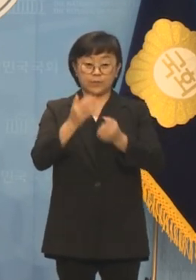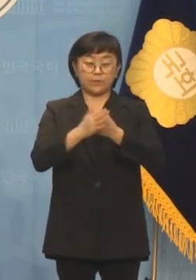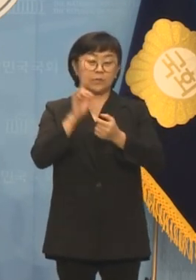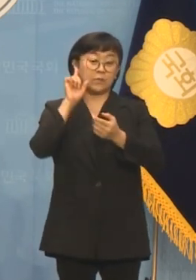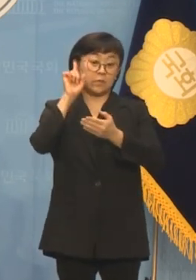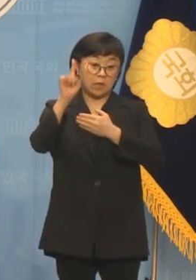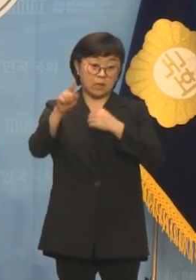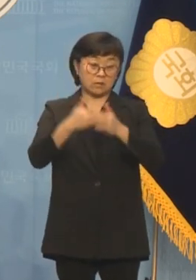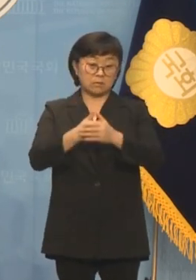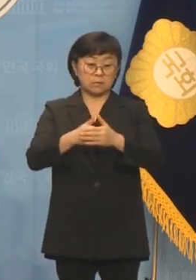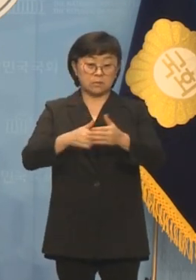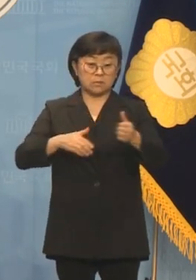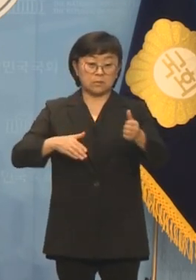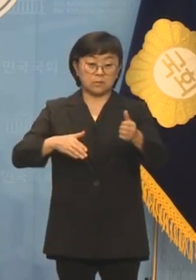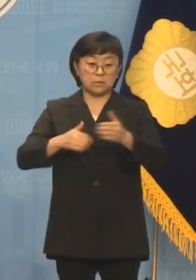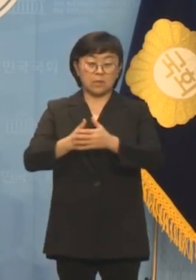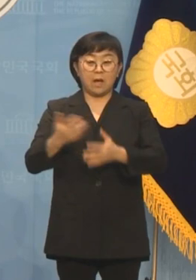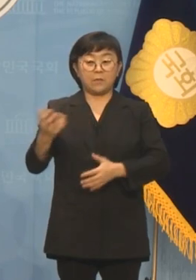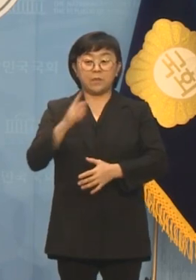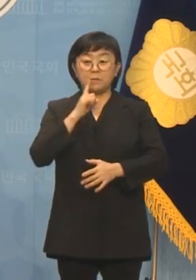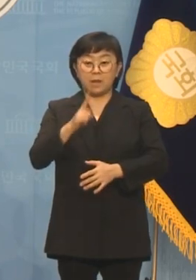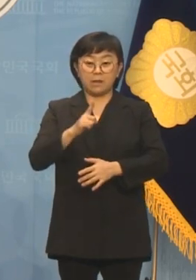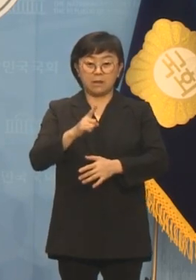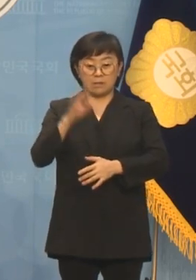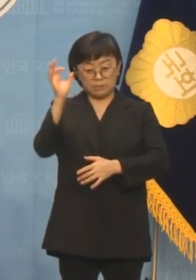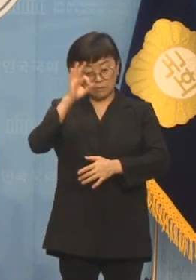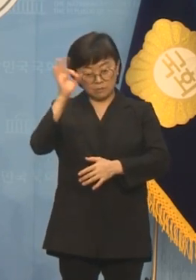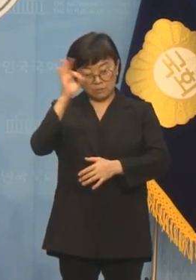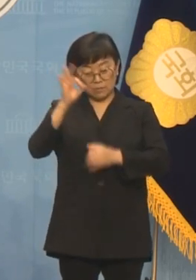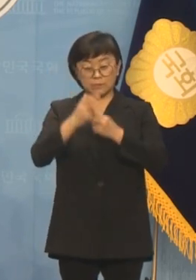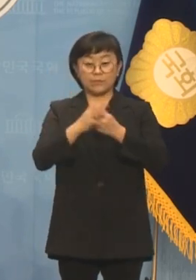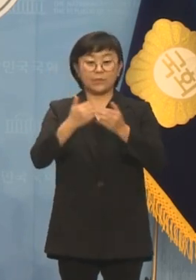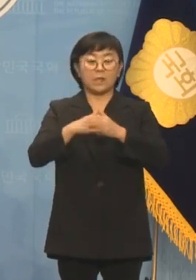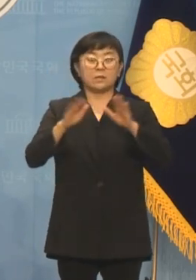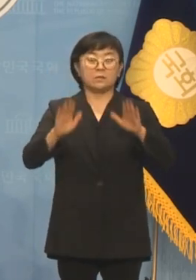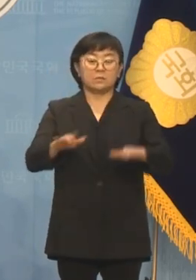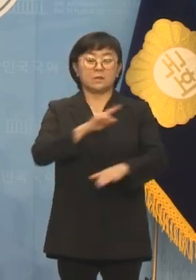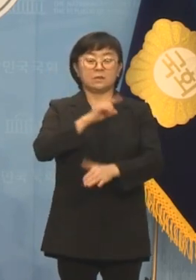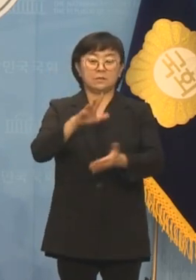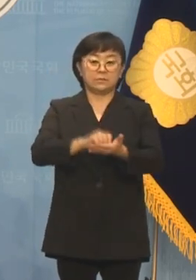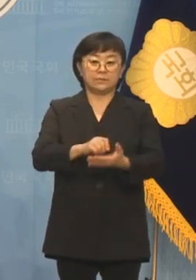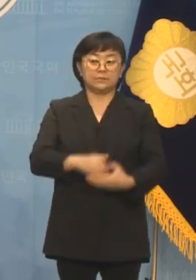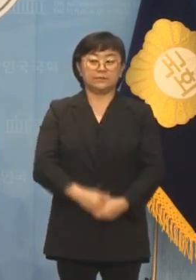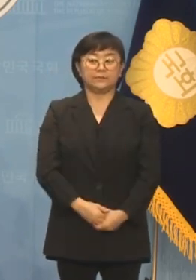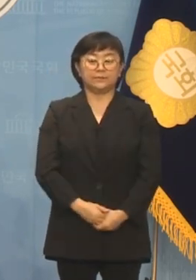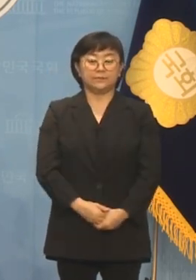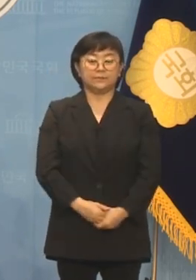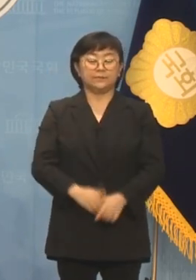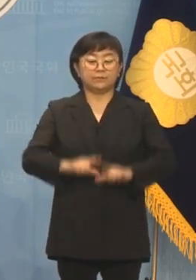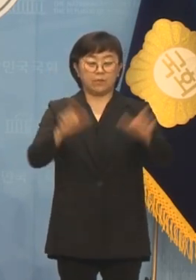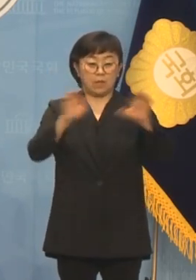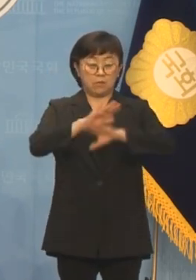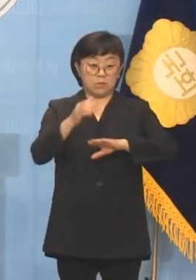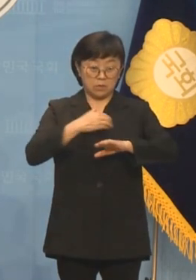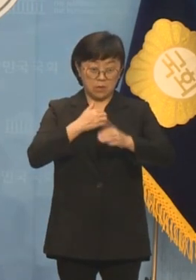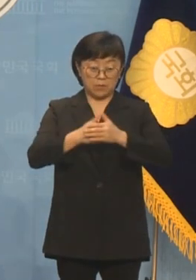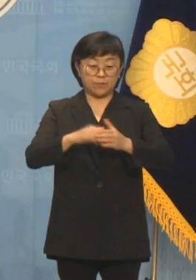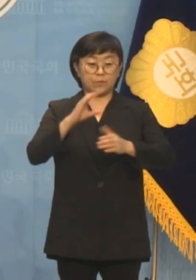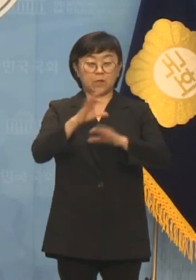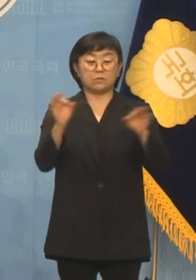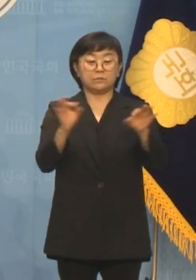내일 상대방이 가장 아플 말을 찾는 것이 우선 과제였습니다. 기후위기와